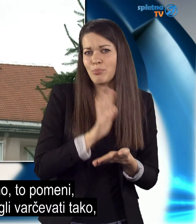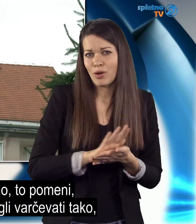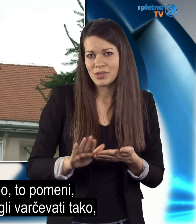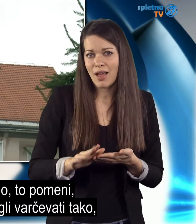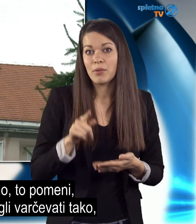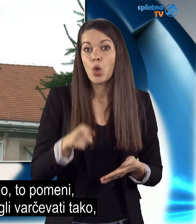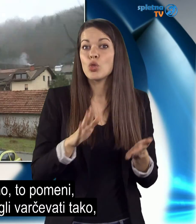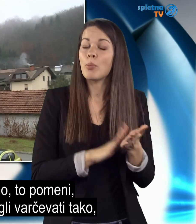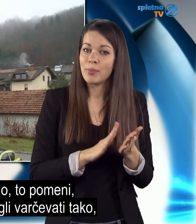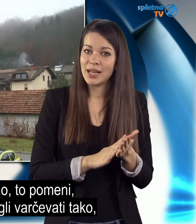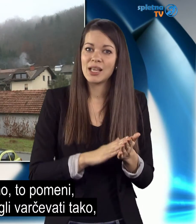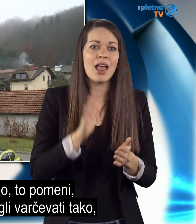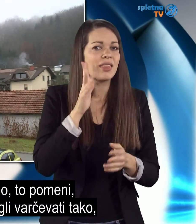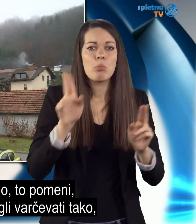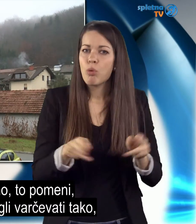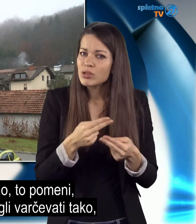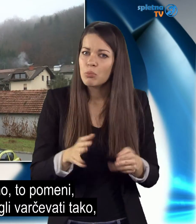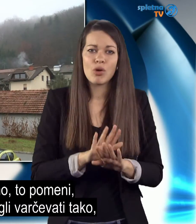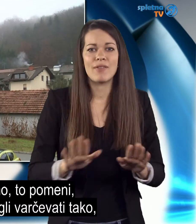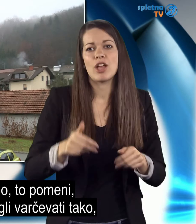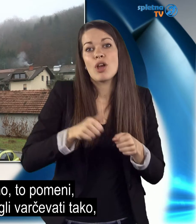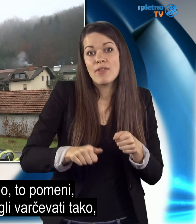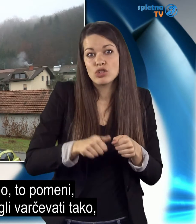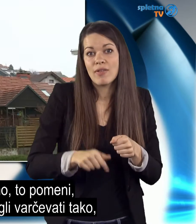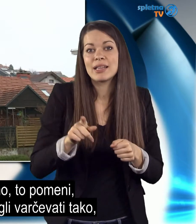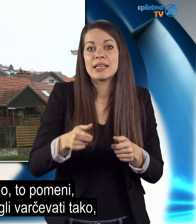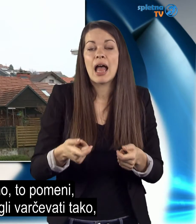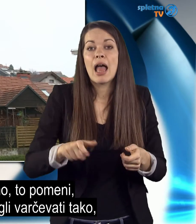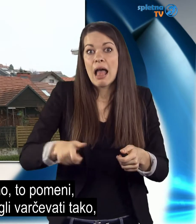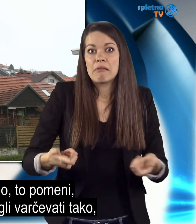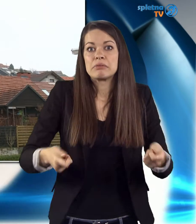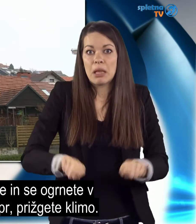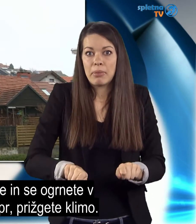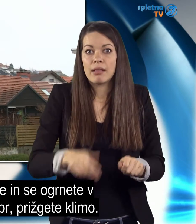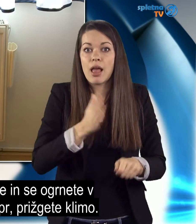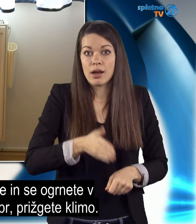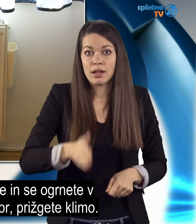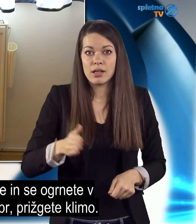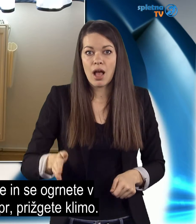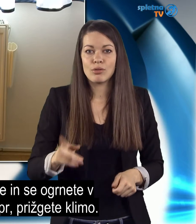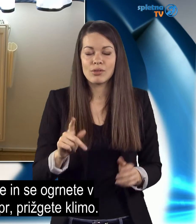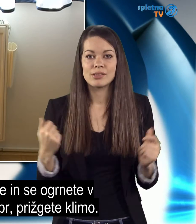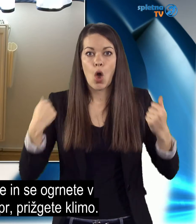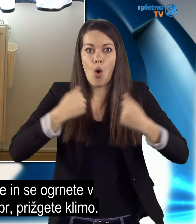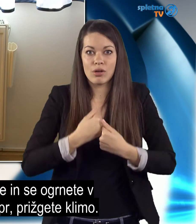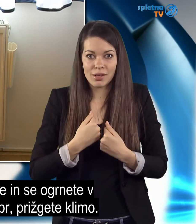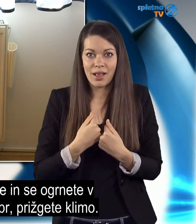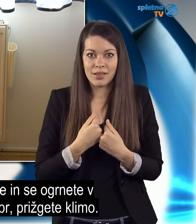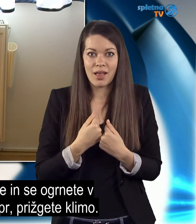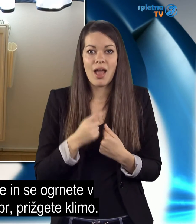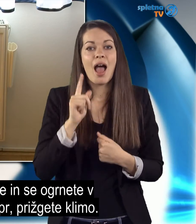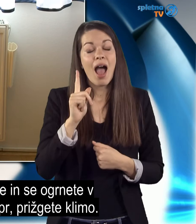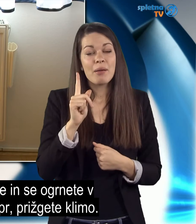Če poenostavimo, to pomeni, da ne boste več mogli varčevati tako, da zaprete radiatorje in se ogrnete v dodatno